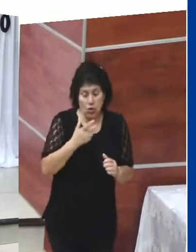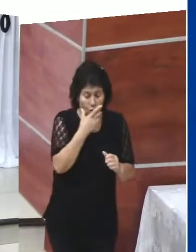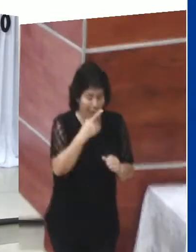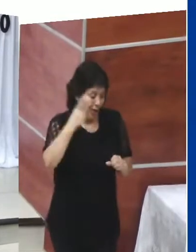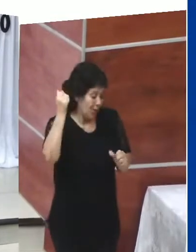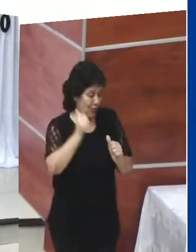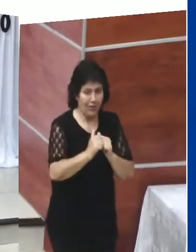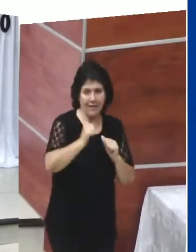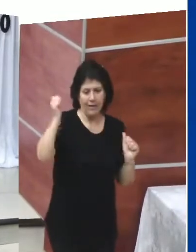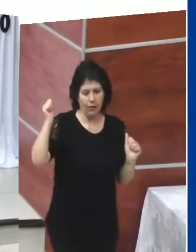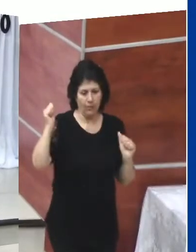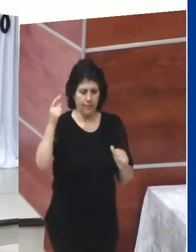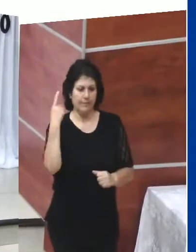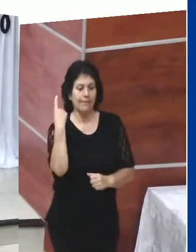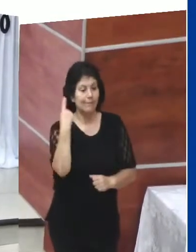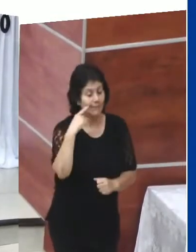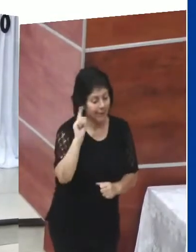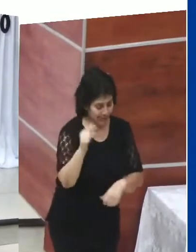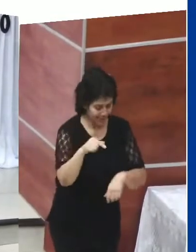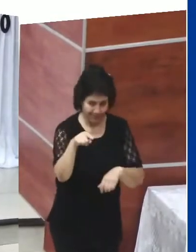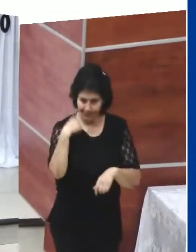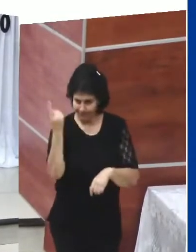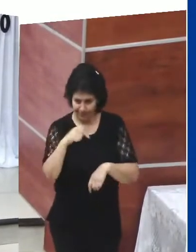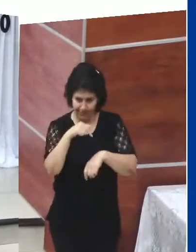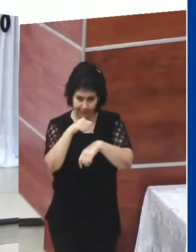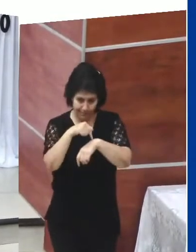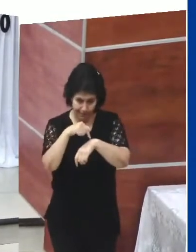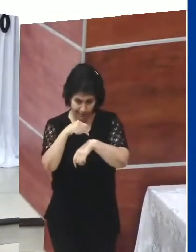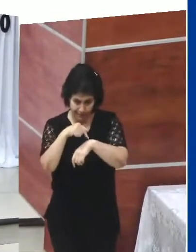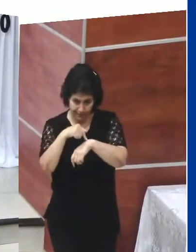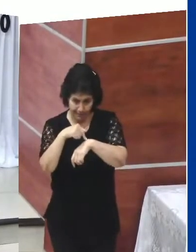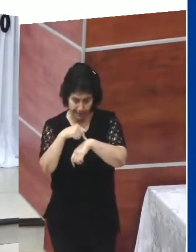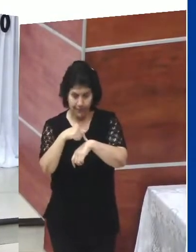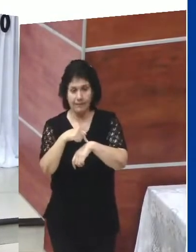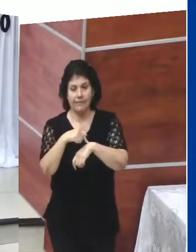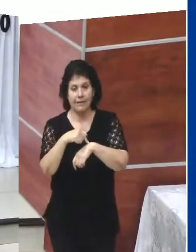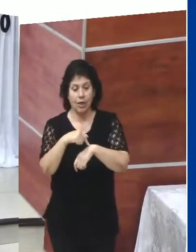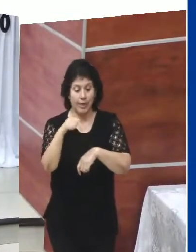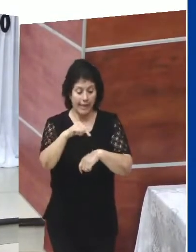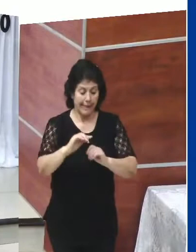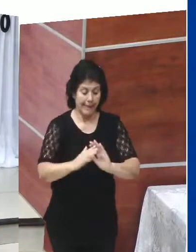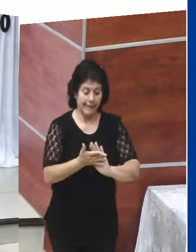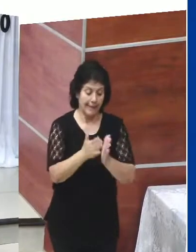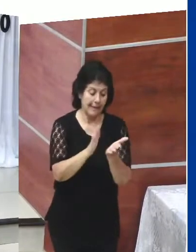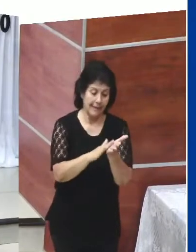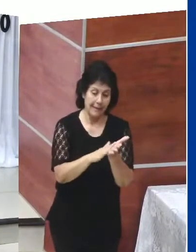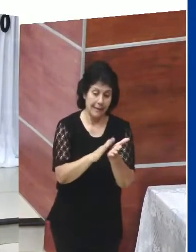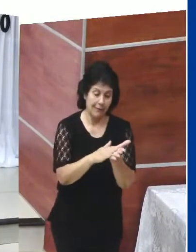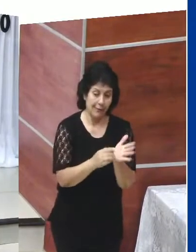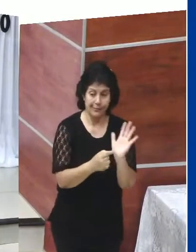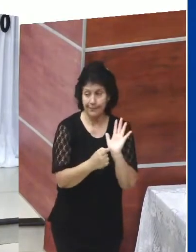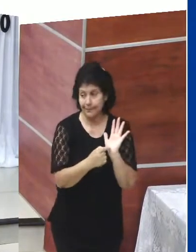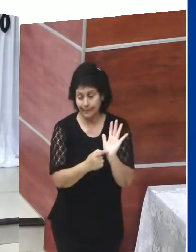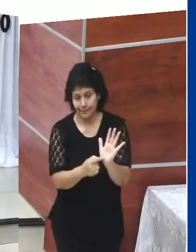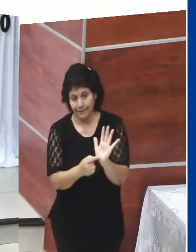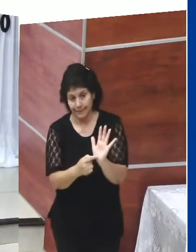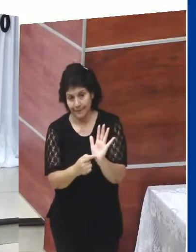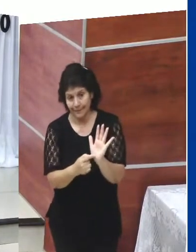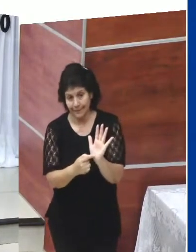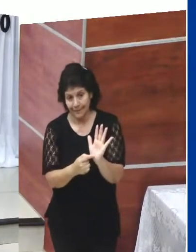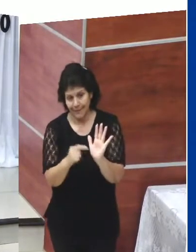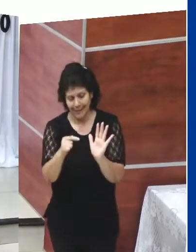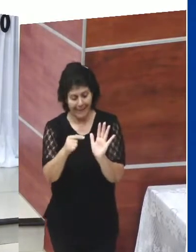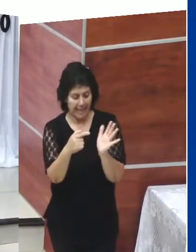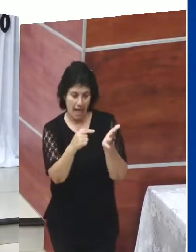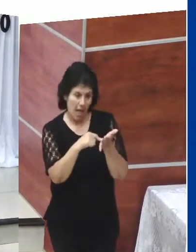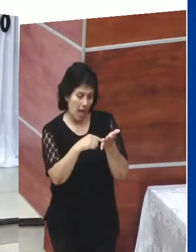Pero si nosotros dedicamos tiempo a permitir que este libro, que emana de él